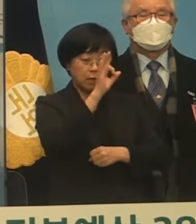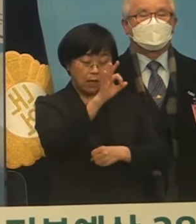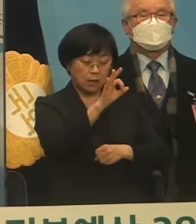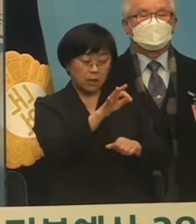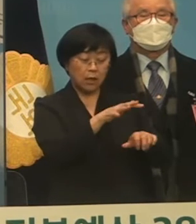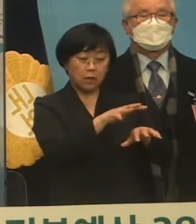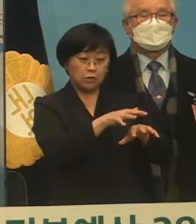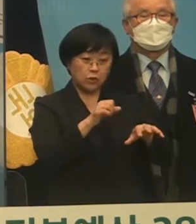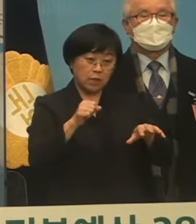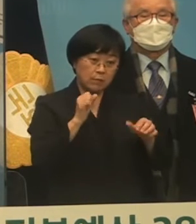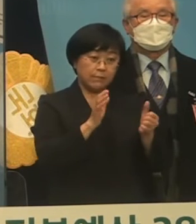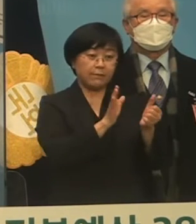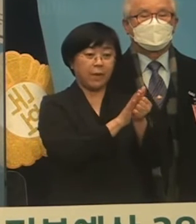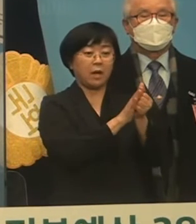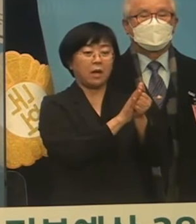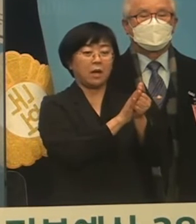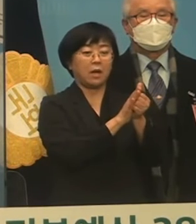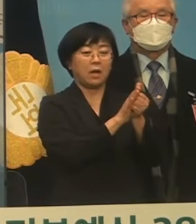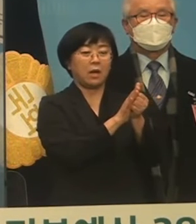조직을 확보할 수 있도록